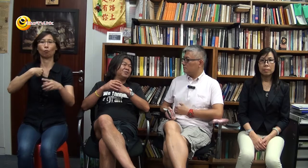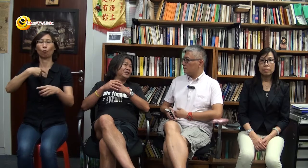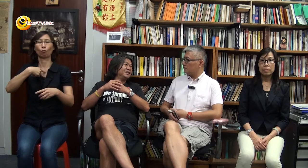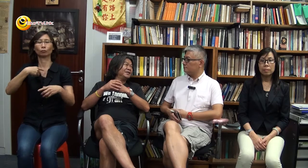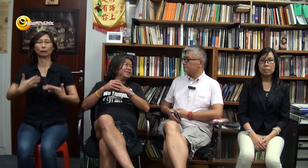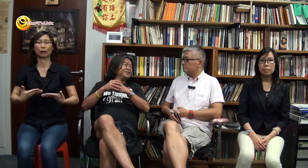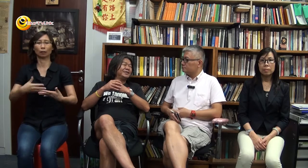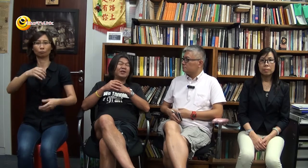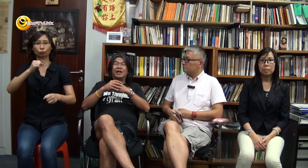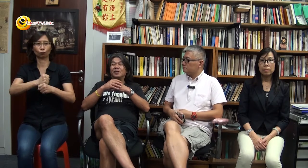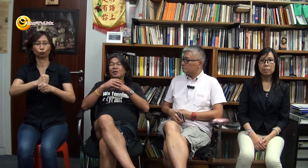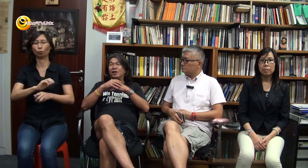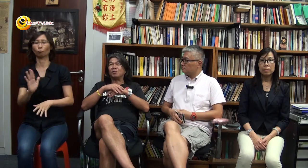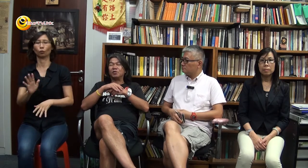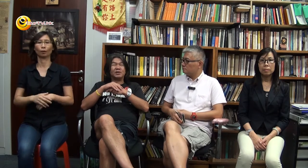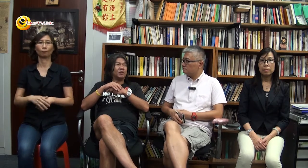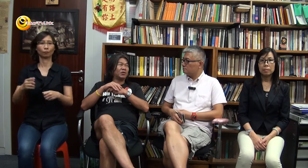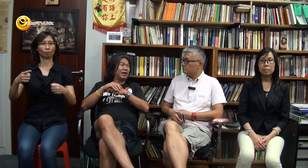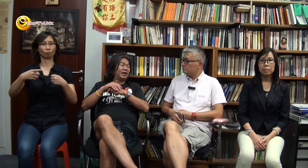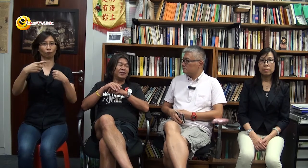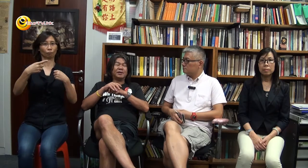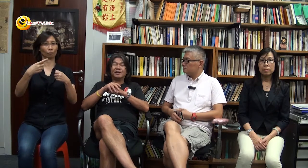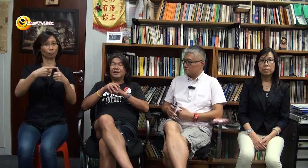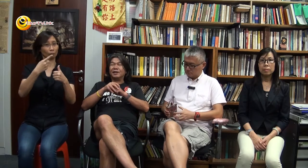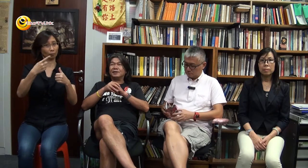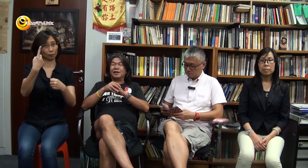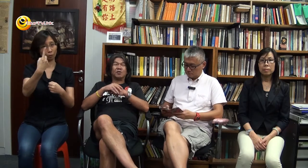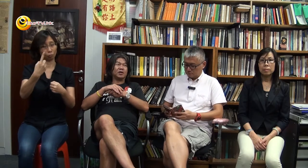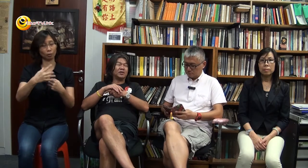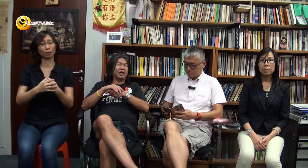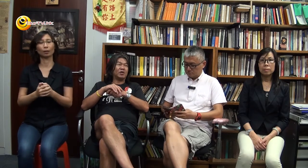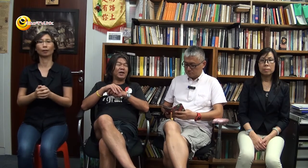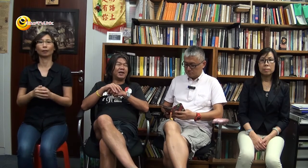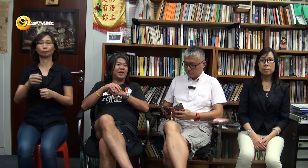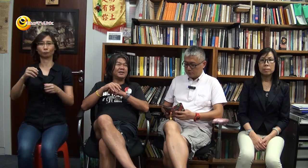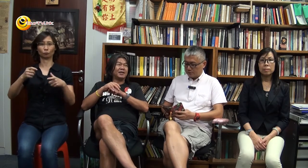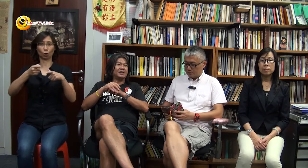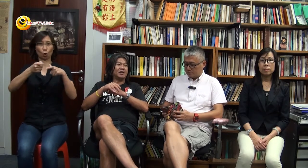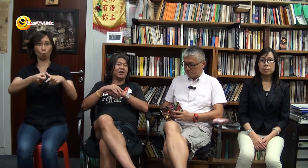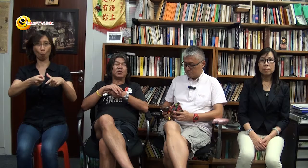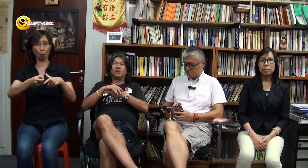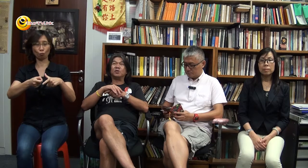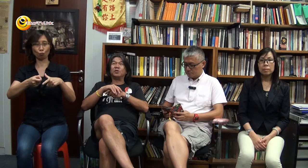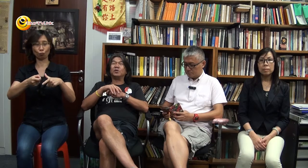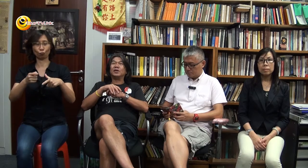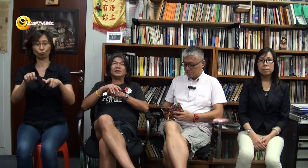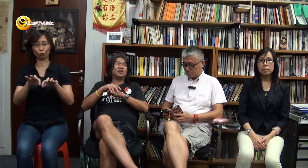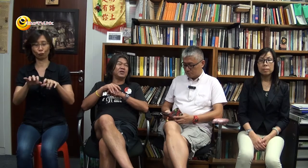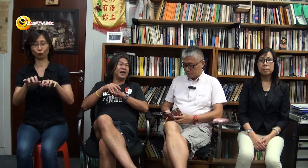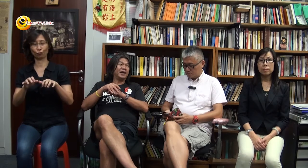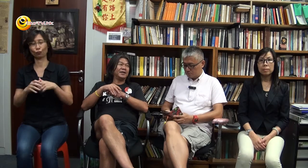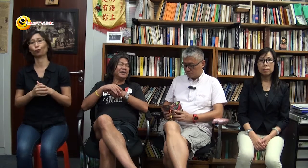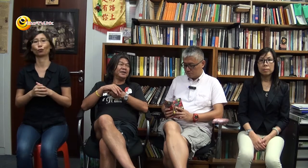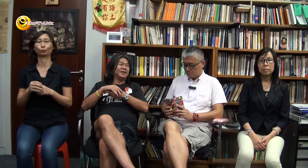唔做啦咁樣。一個就係公務員事務局的即係局長鄧國偉啦，即係以前佢係做